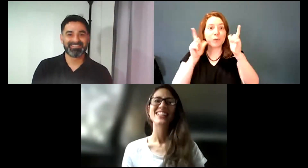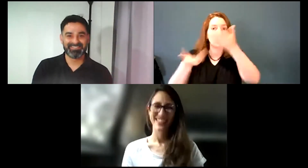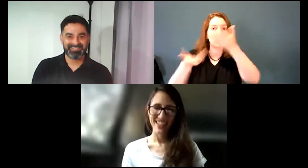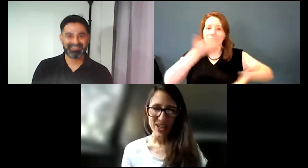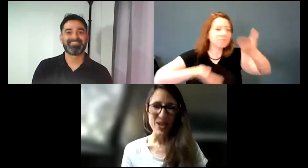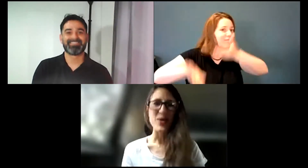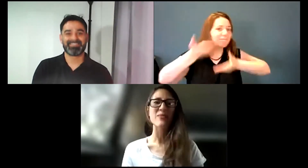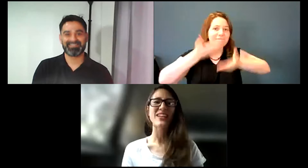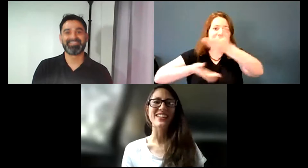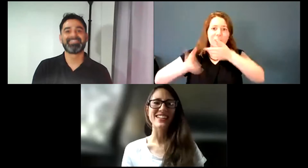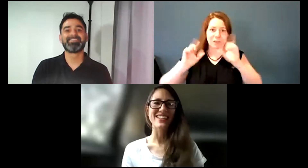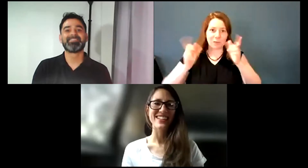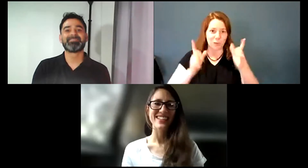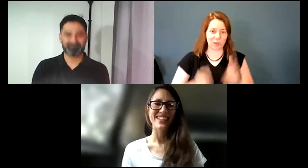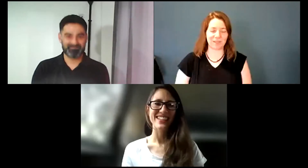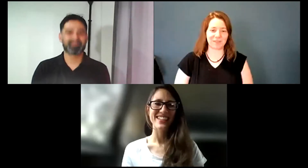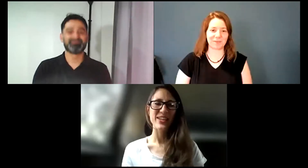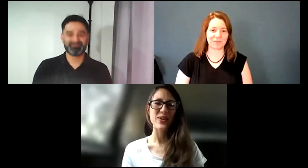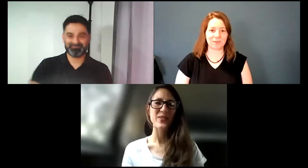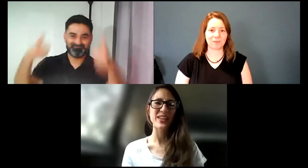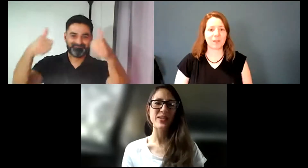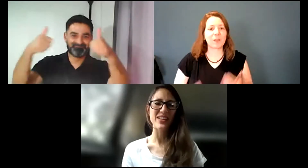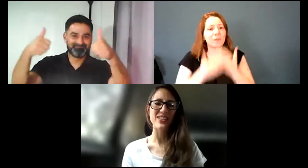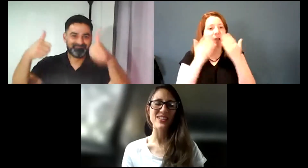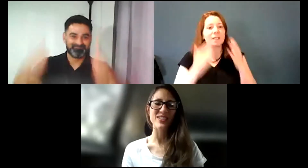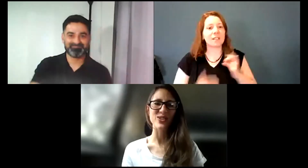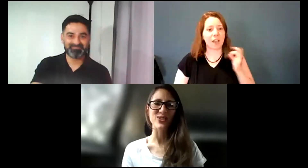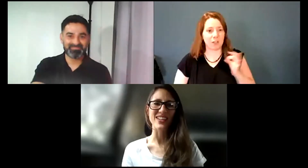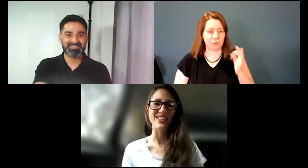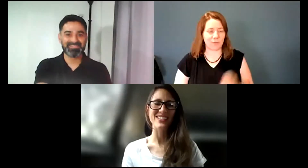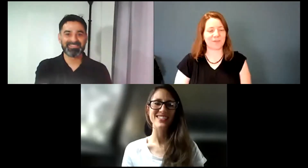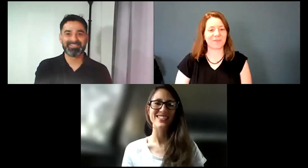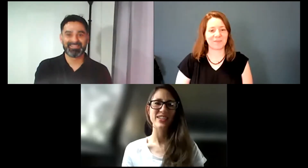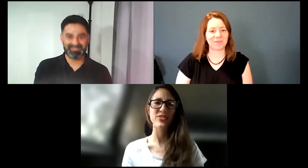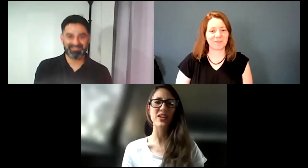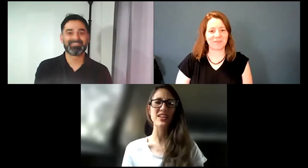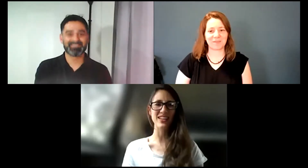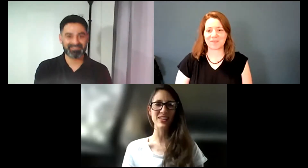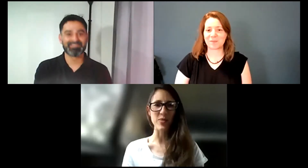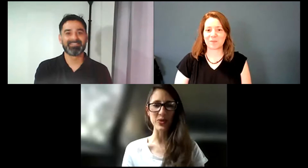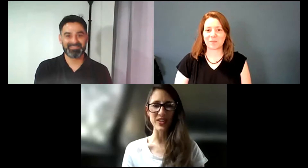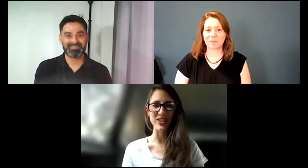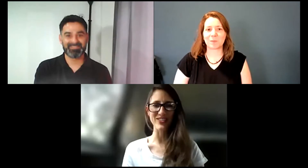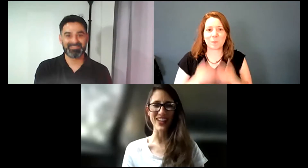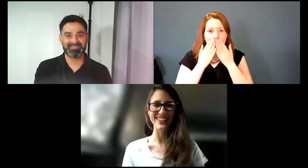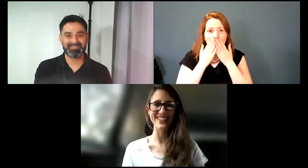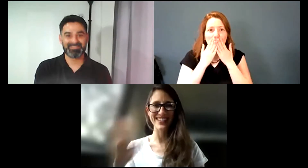Paula. Igualmente. Para bien. Igualmente para todas y todos ustedes. Disfrútense gracias. Estos minutitos más.